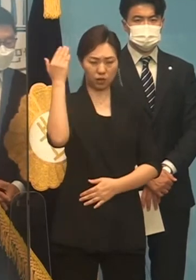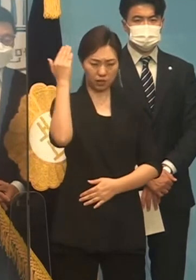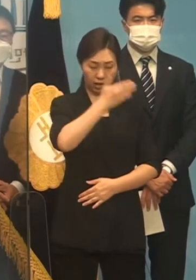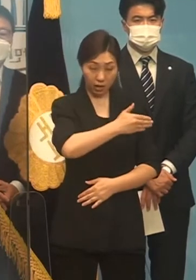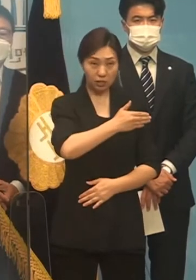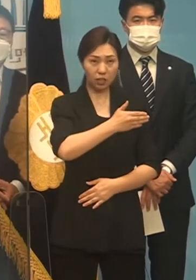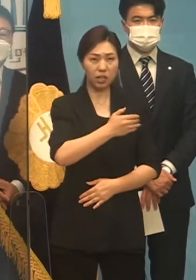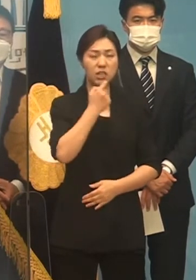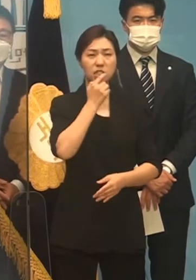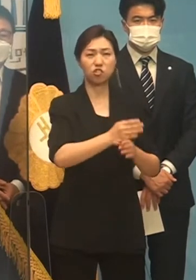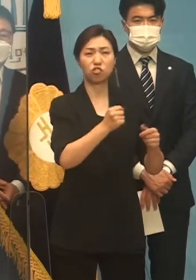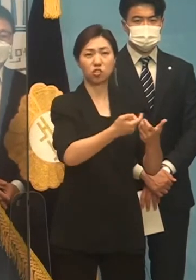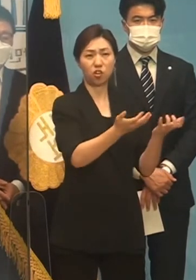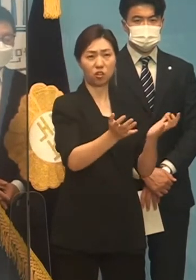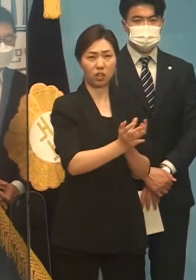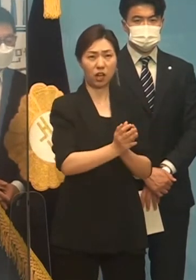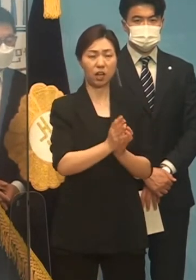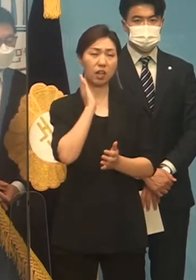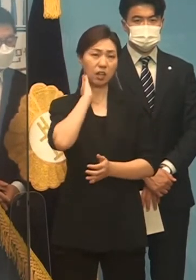앞에 당당하기